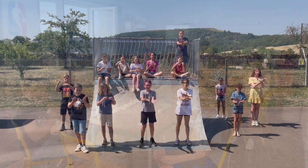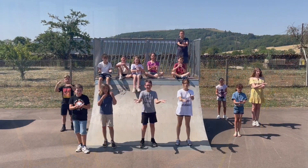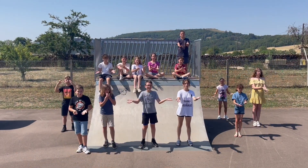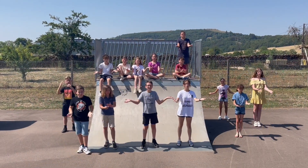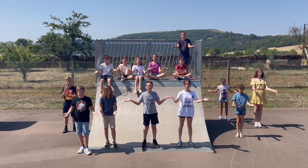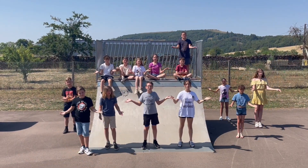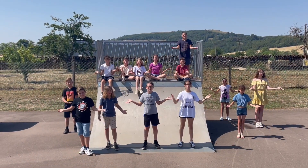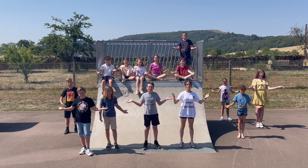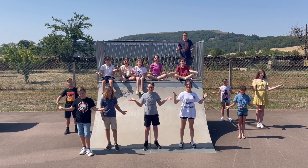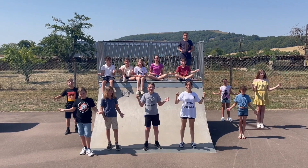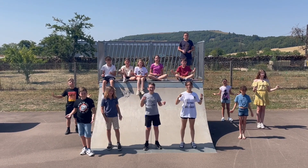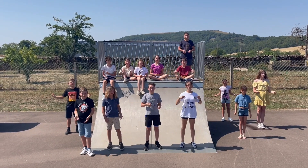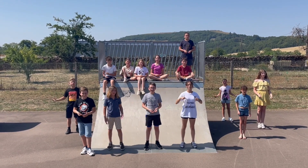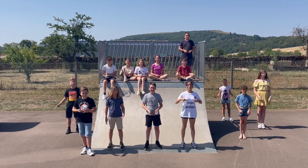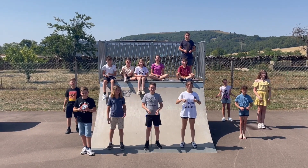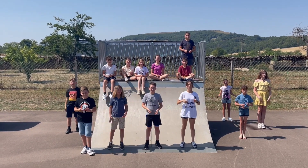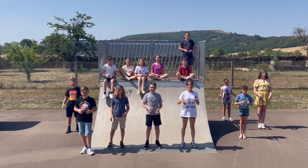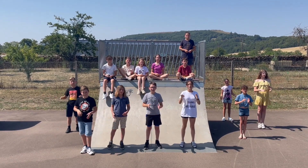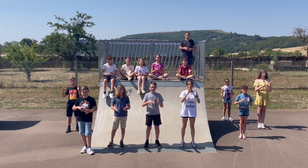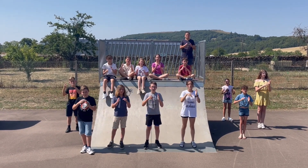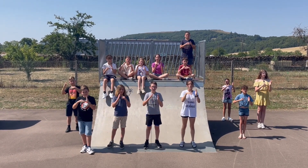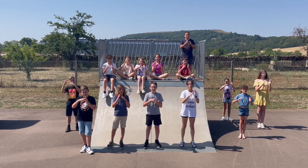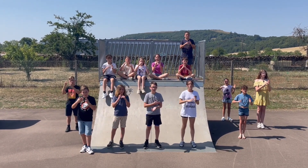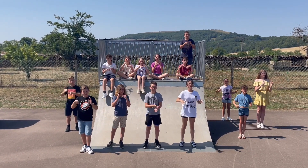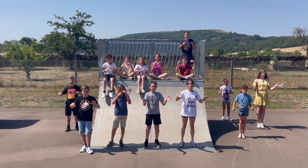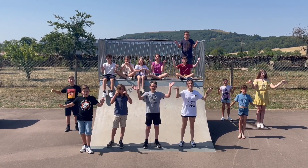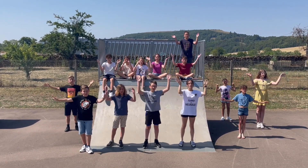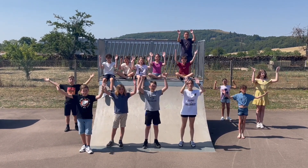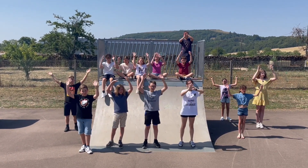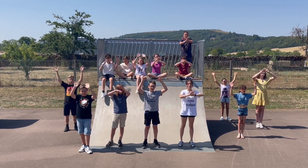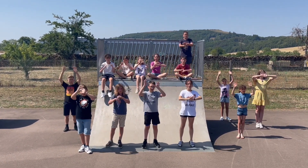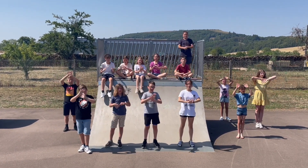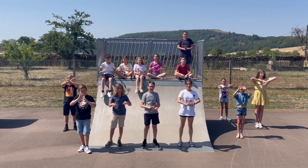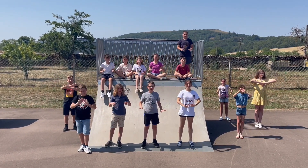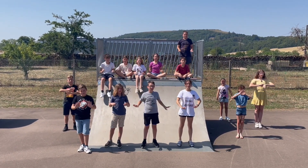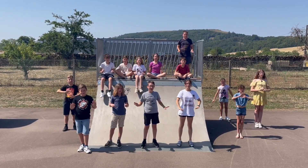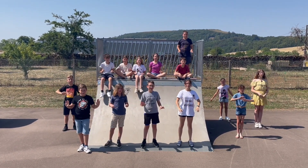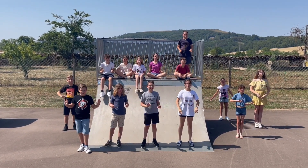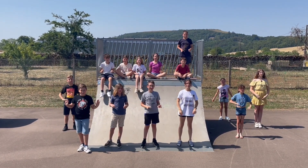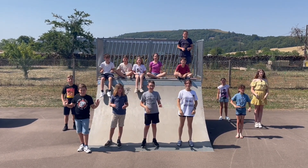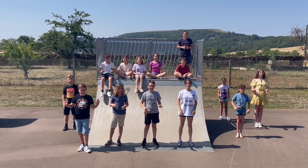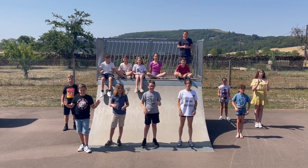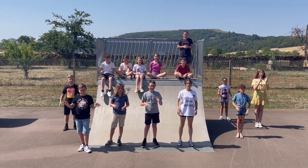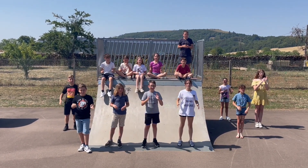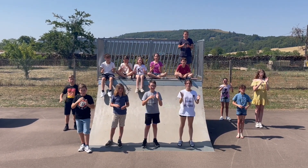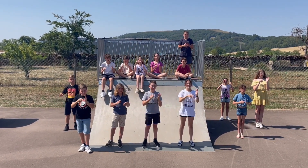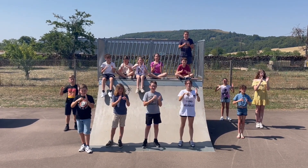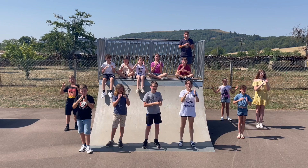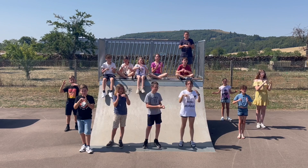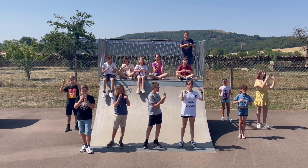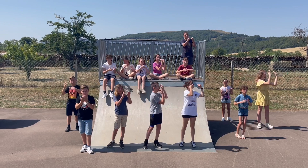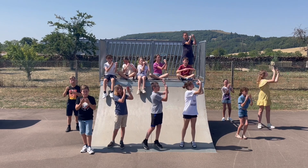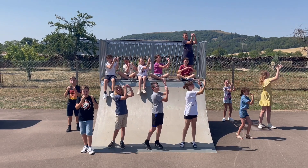chanson. Une chanson pour un soir. Une chanson pleine